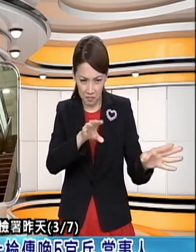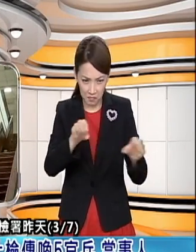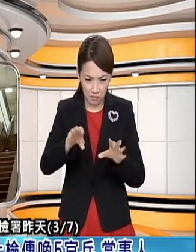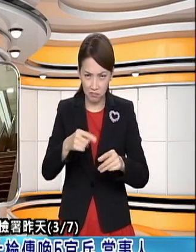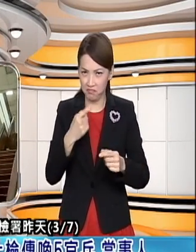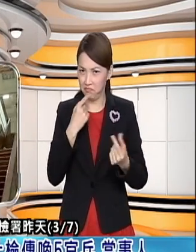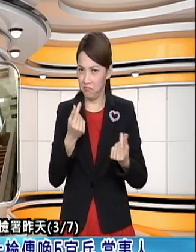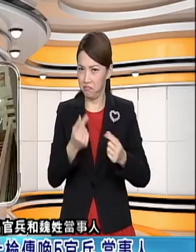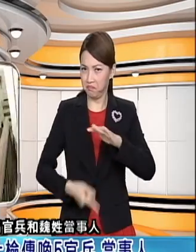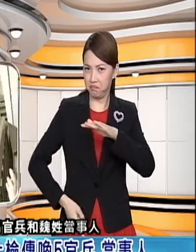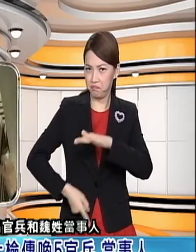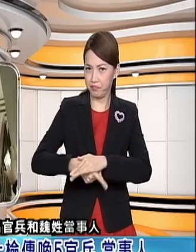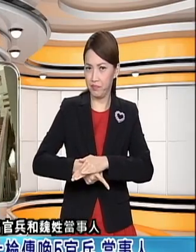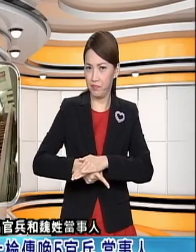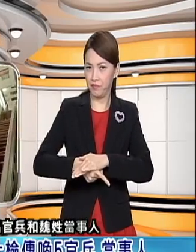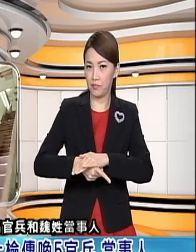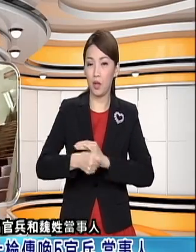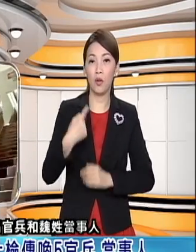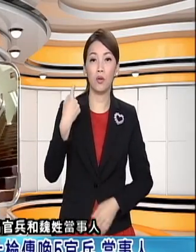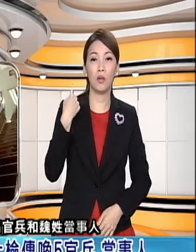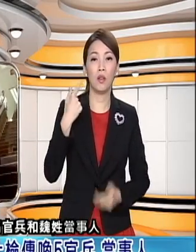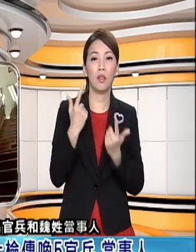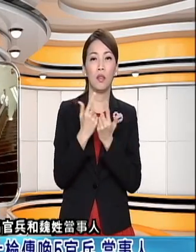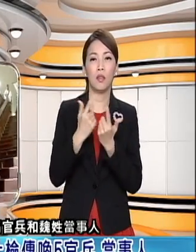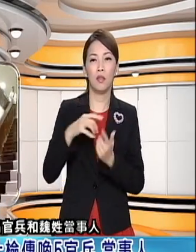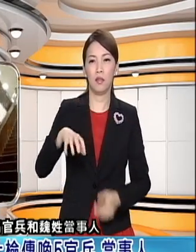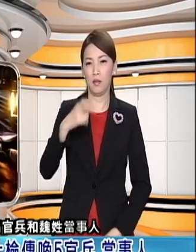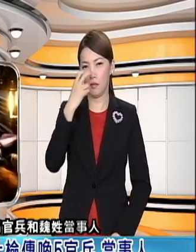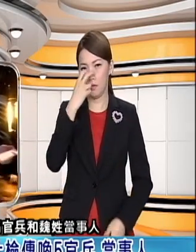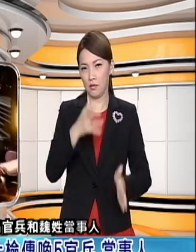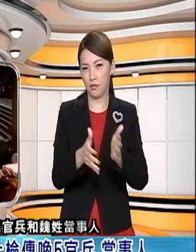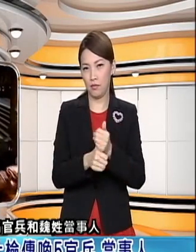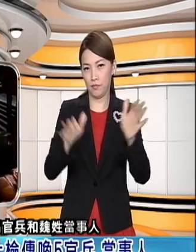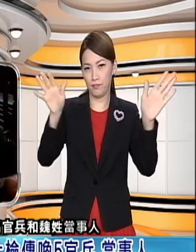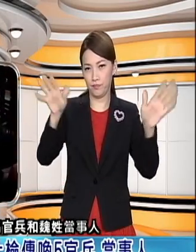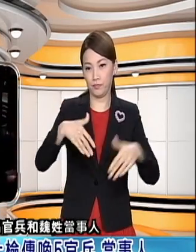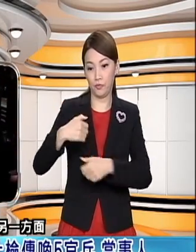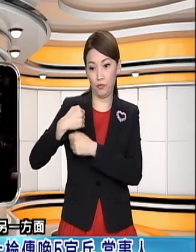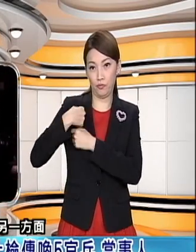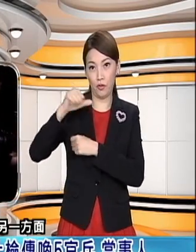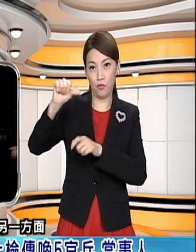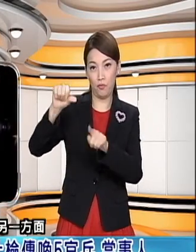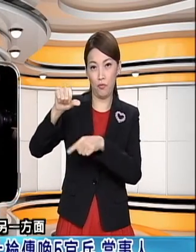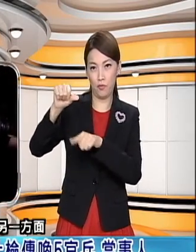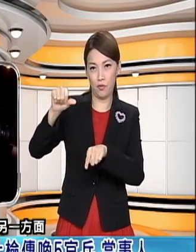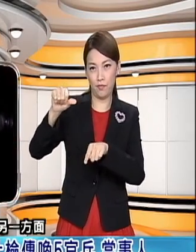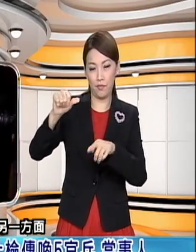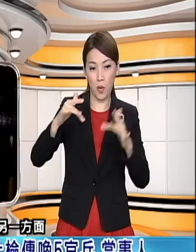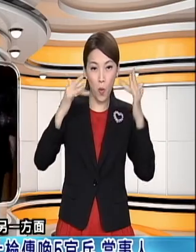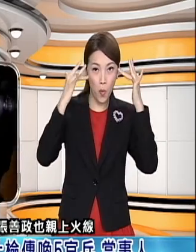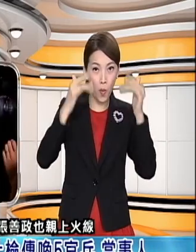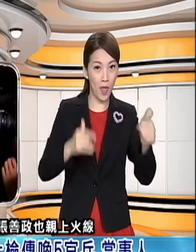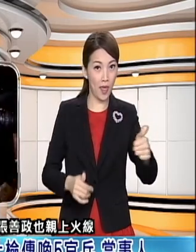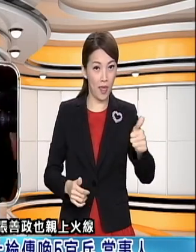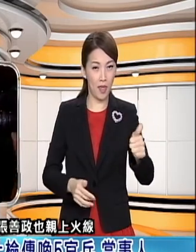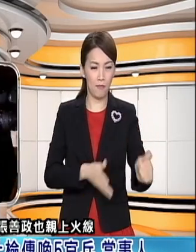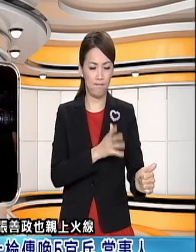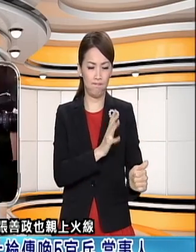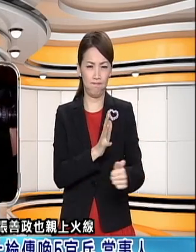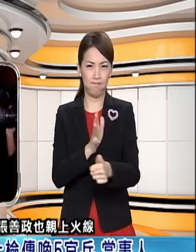天传唤了5名官兵和未信当事人。而另一方面，行政院长张